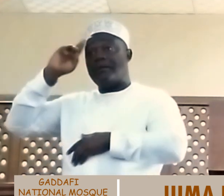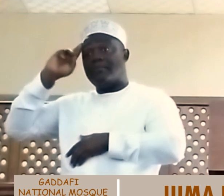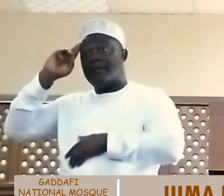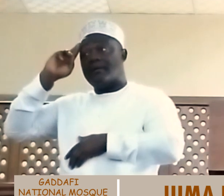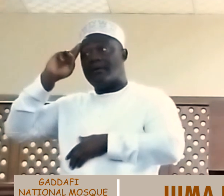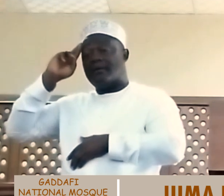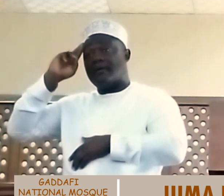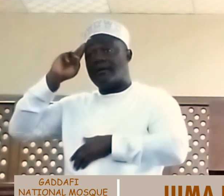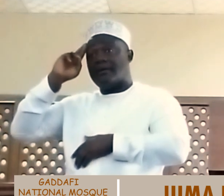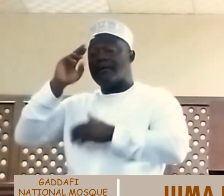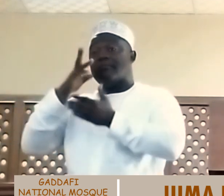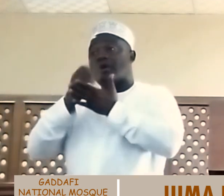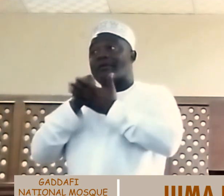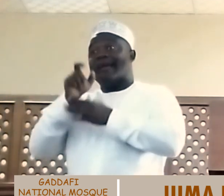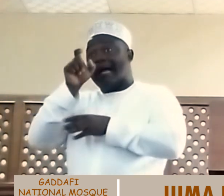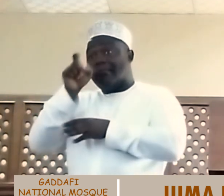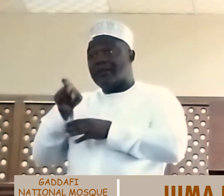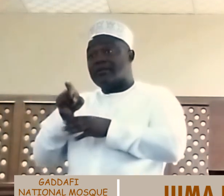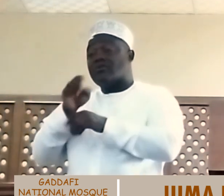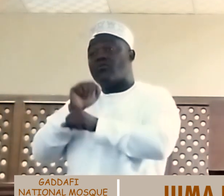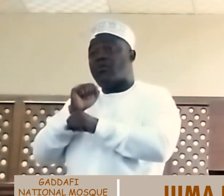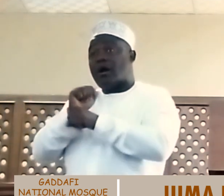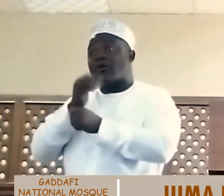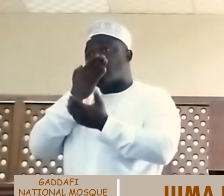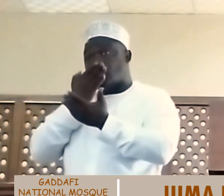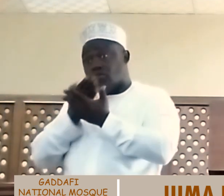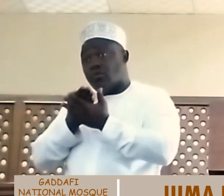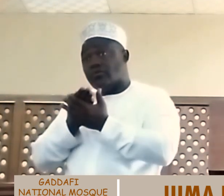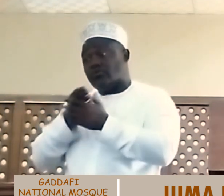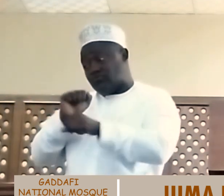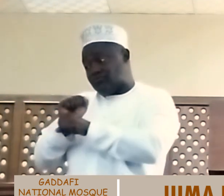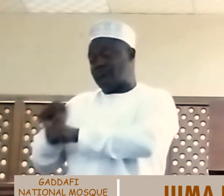gulibajjukirwako kubanga omuntu bw'aba ng'akoze omukulu omulungi